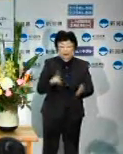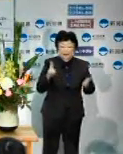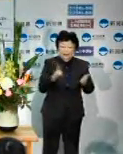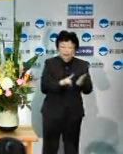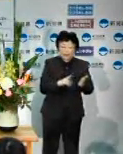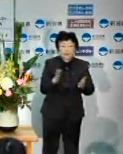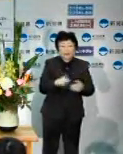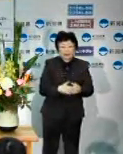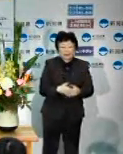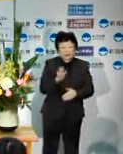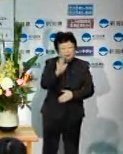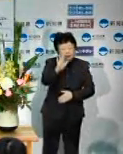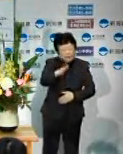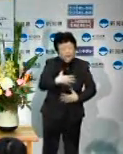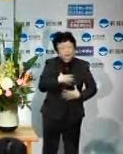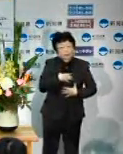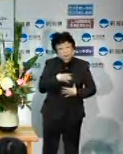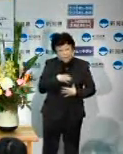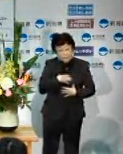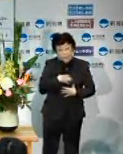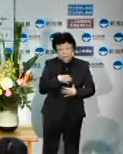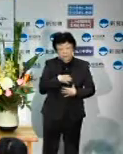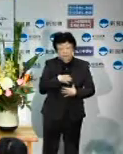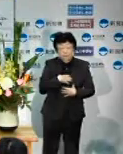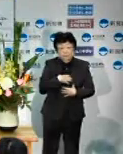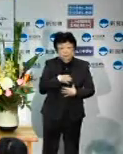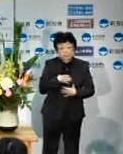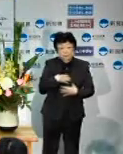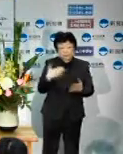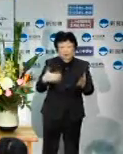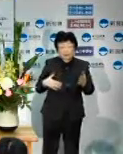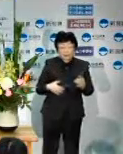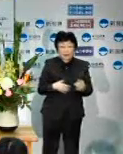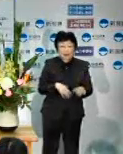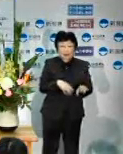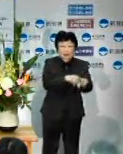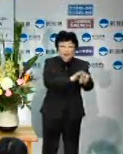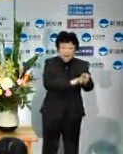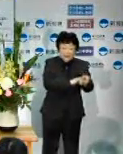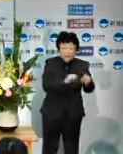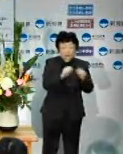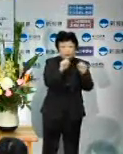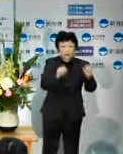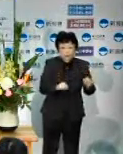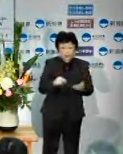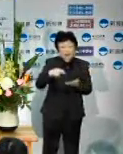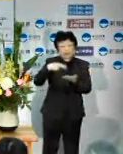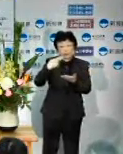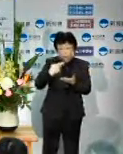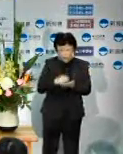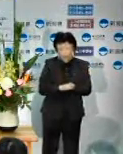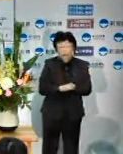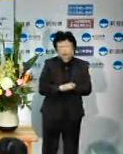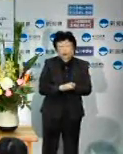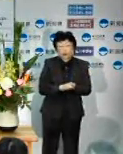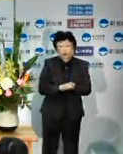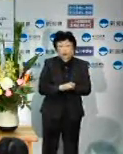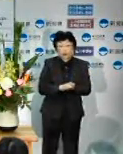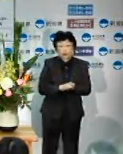に先々心配されるものとしてまだまだエネルギー価格の問題あるいは食料そ